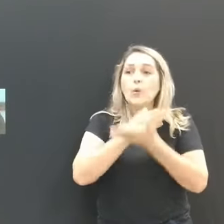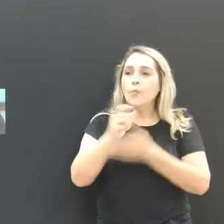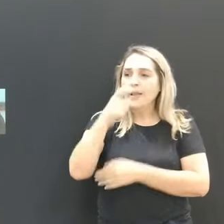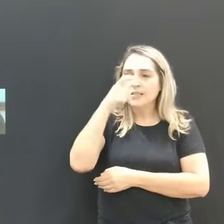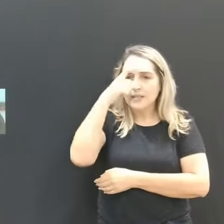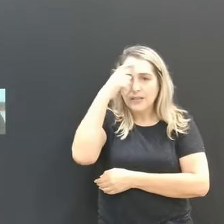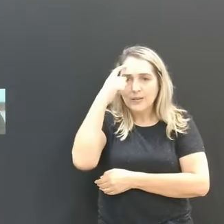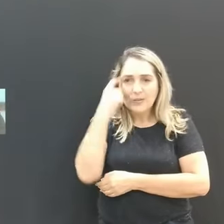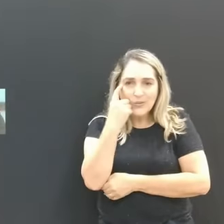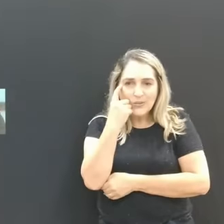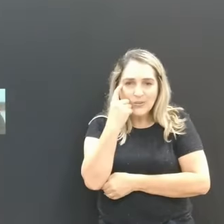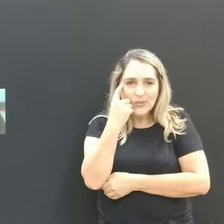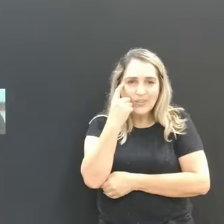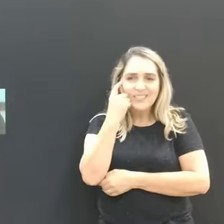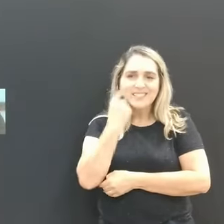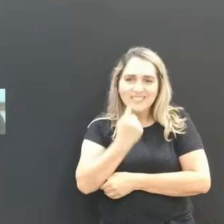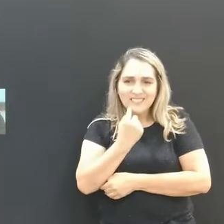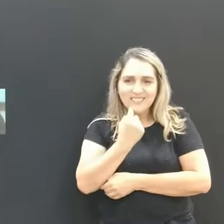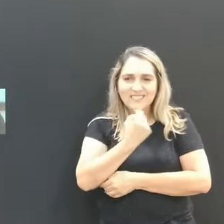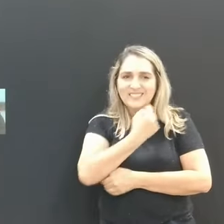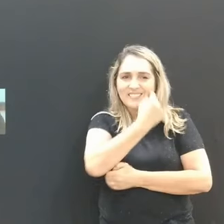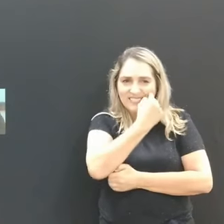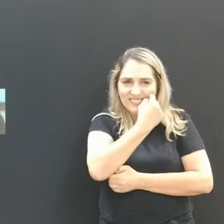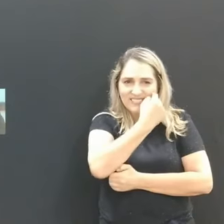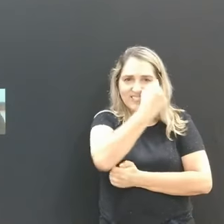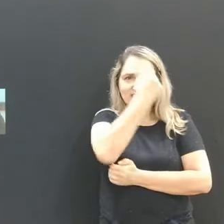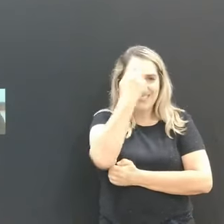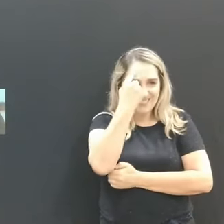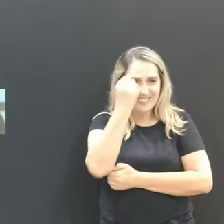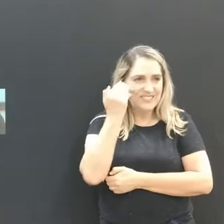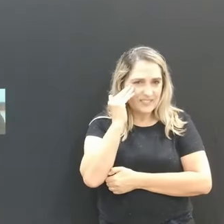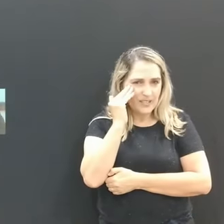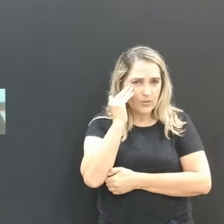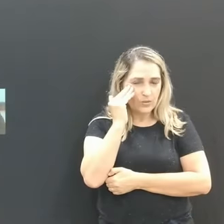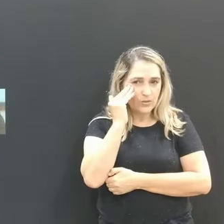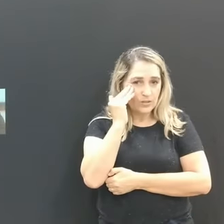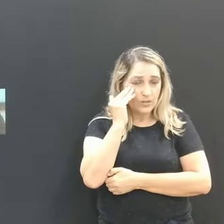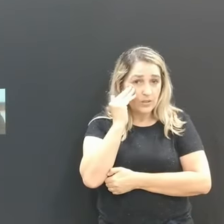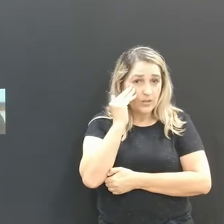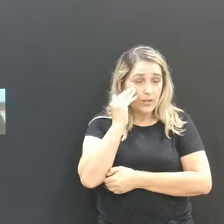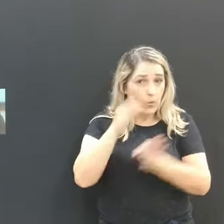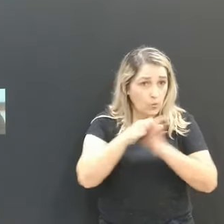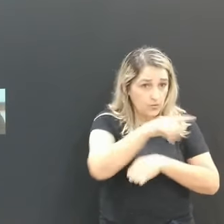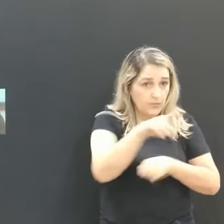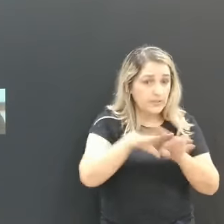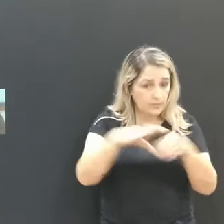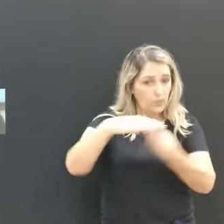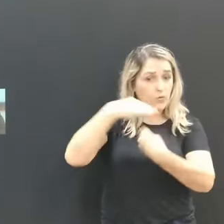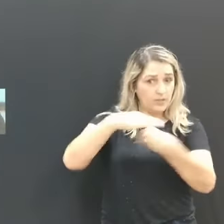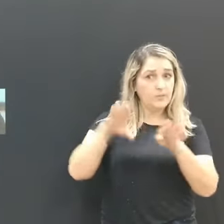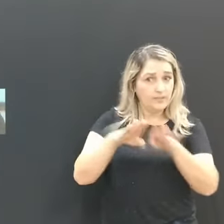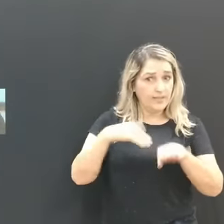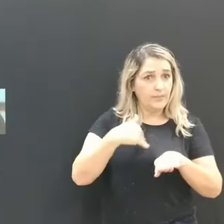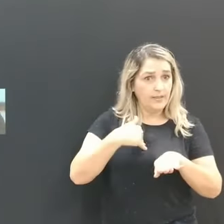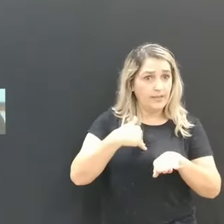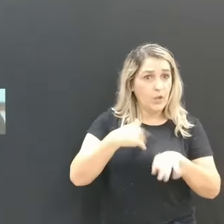oração todos os dias. Todos os dias. Às vezes podemos começar 15 minutinhos, 10, meia hora. E